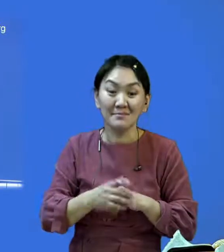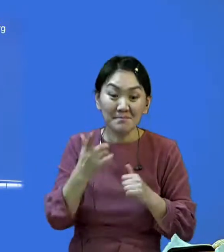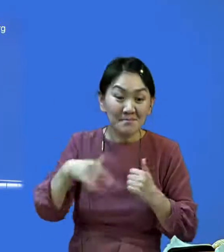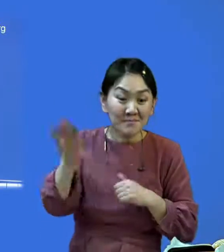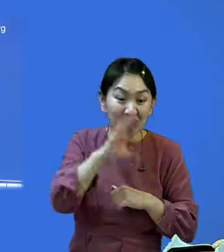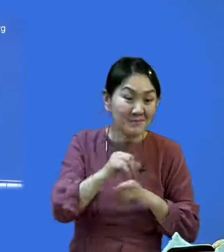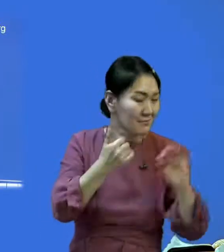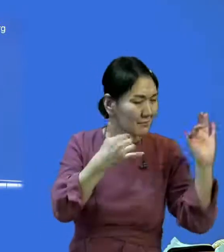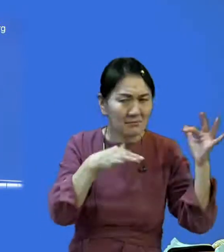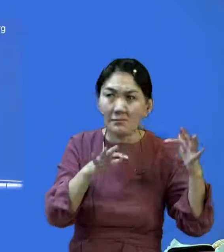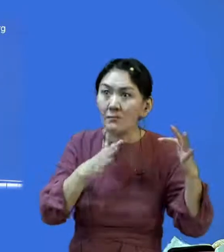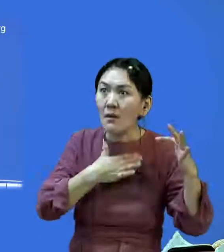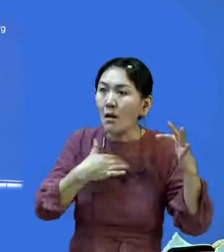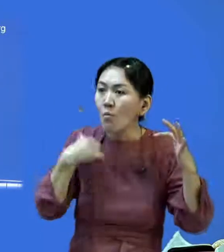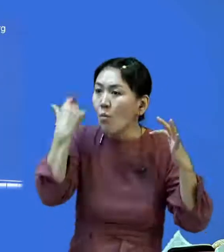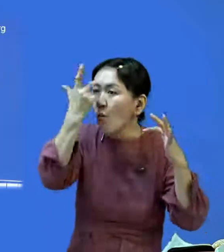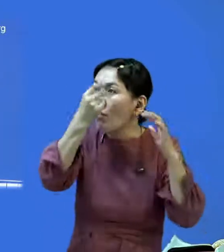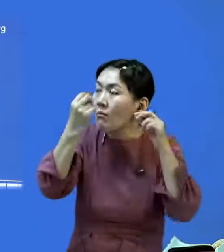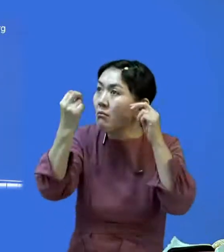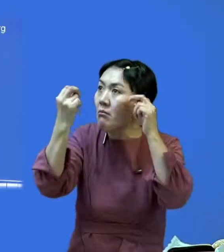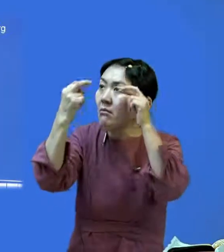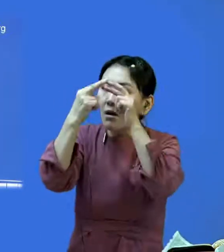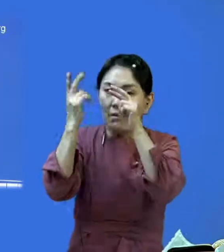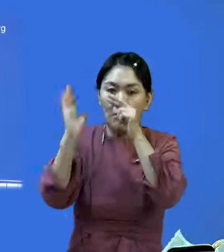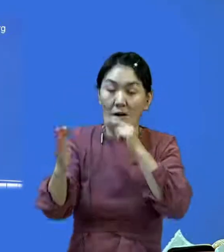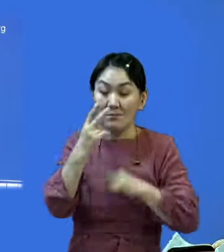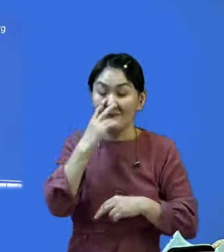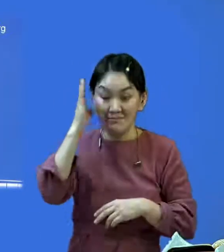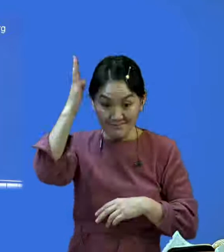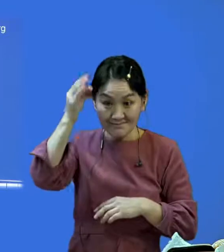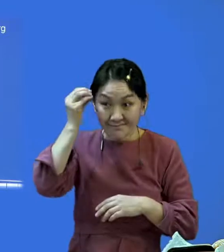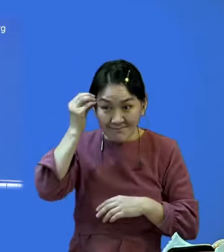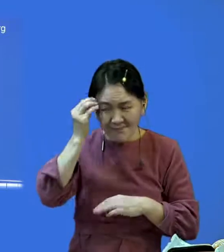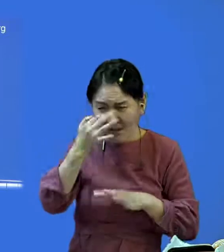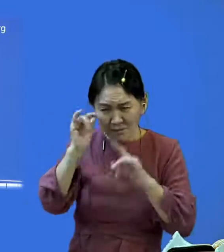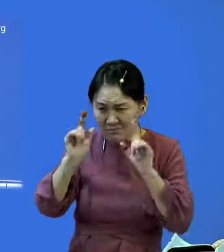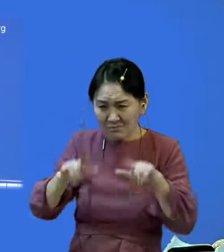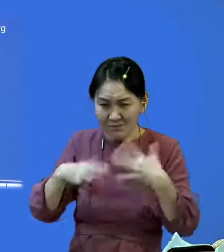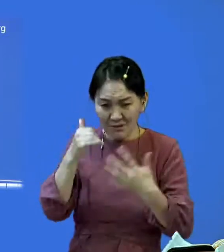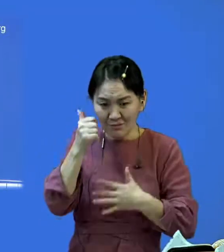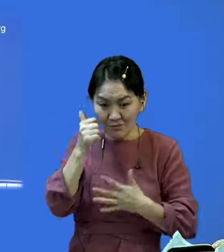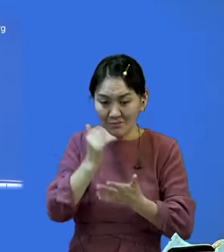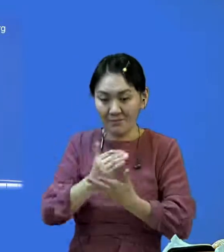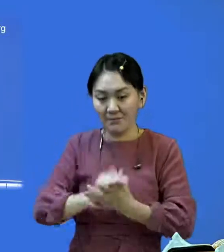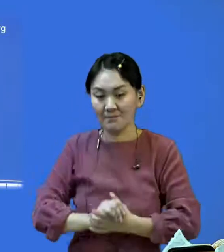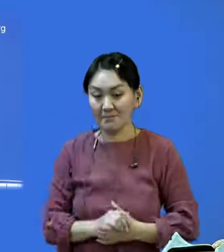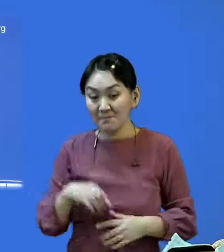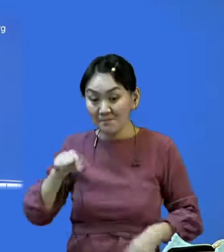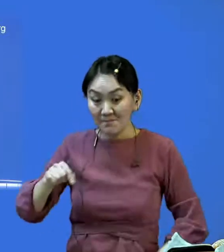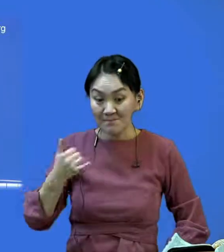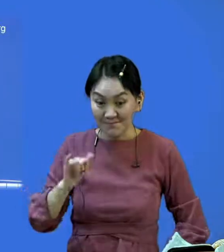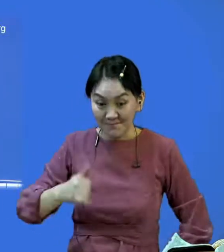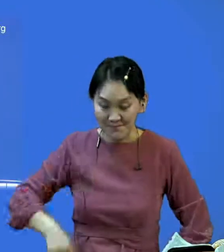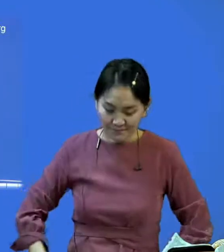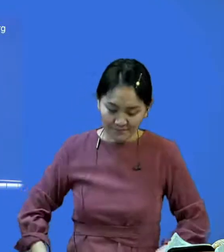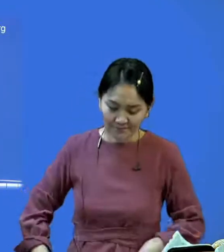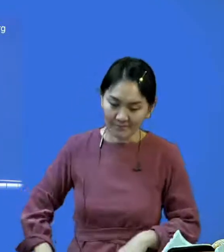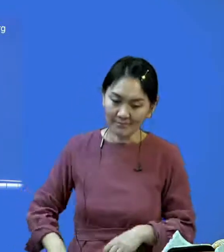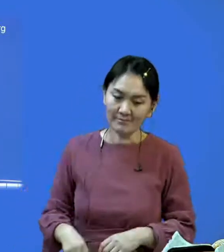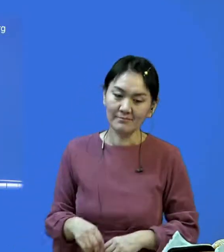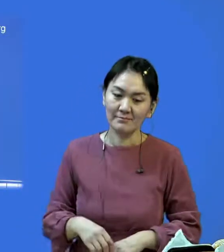бид бүхэн эзнийг бодитоор харах болно. Хүмүүс тийм гайхалтай үг байдаг. Тийм учраас